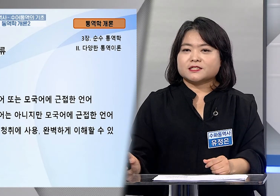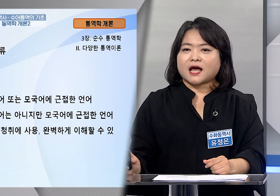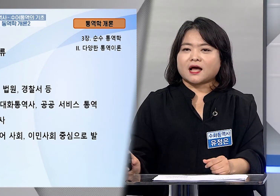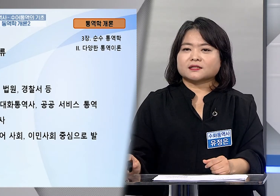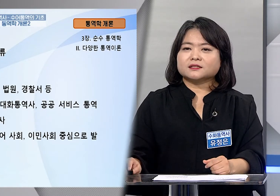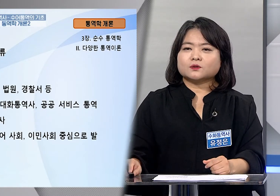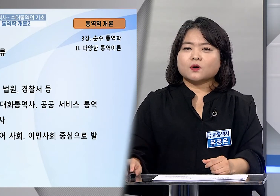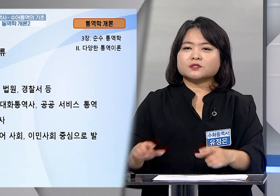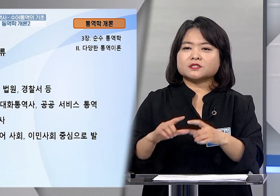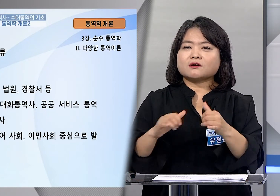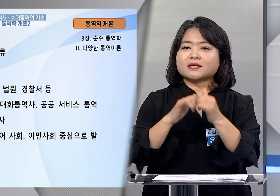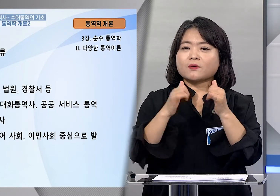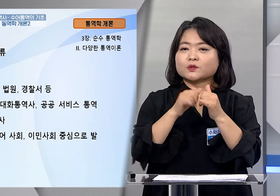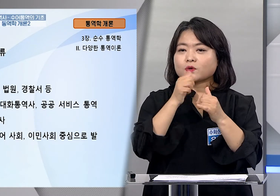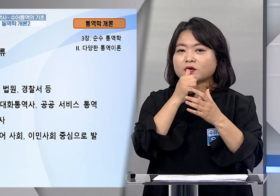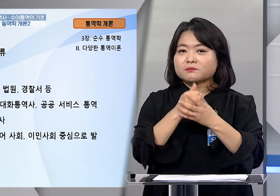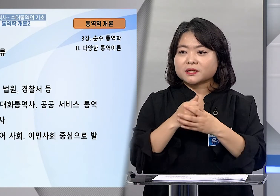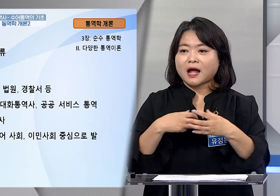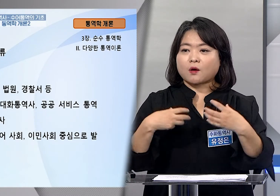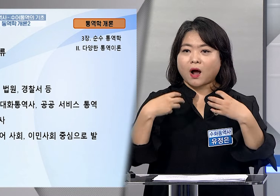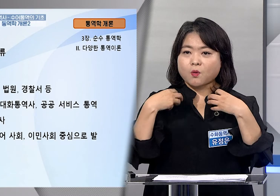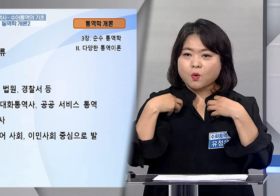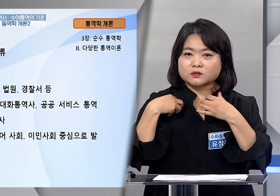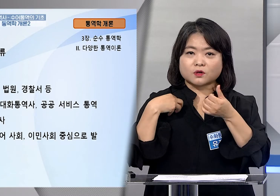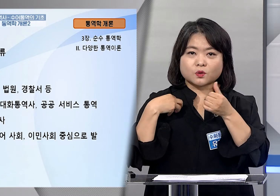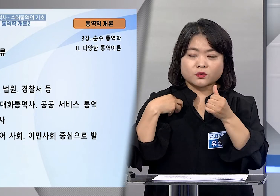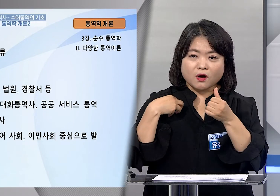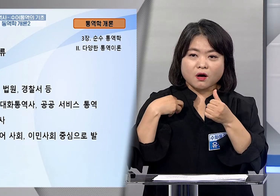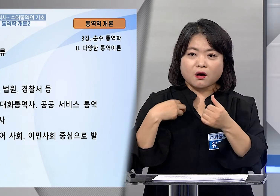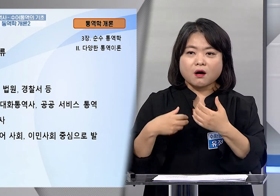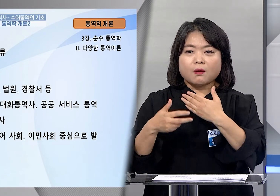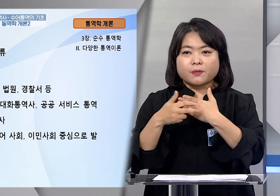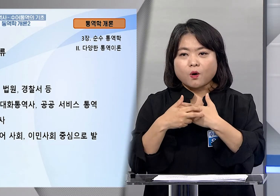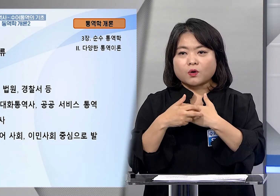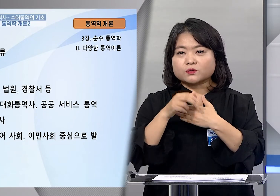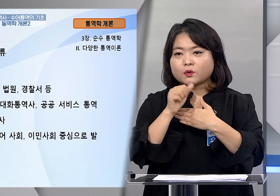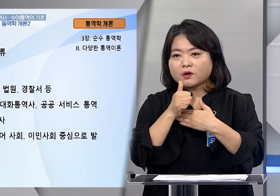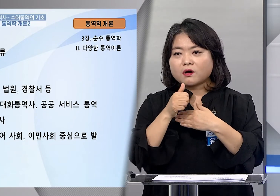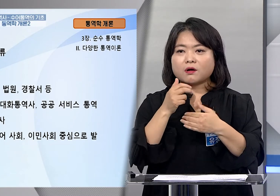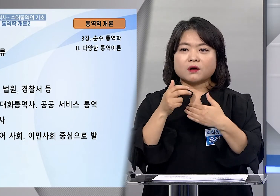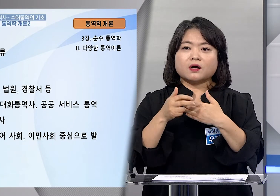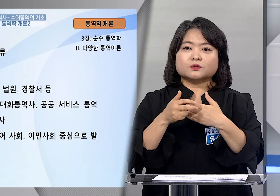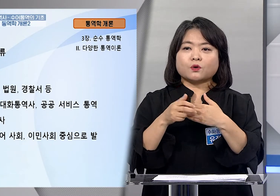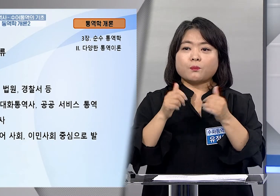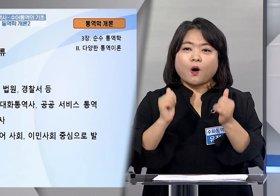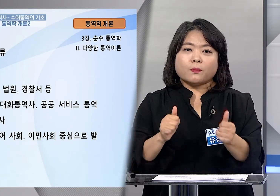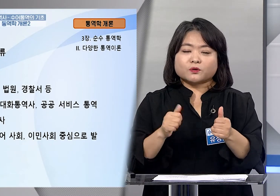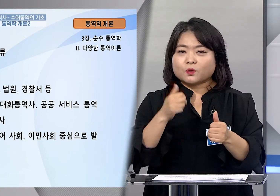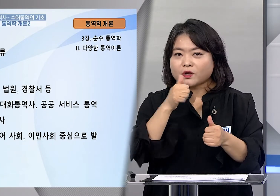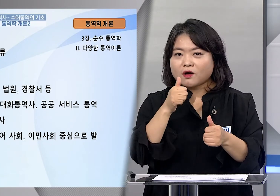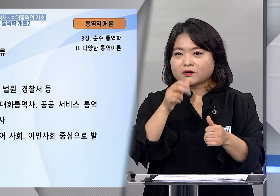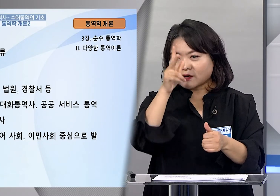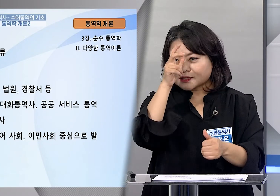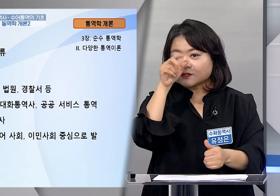자, 그리고 지역사회 통역입니다. 관공서 통역, 병원 통역, 또 법원 통역, 경찰서